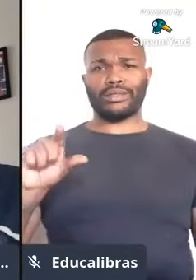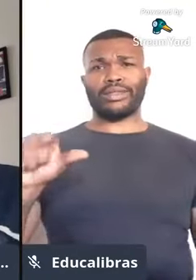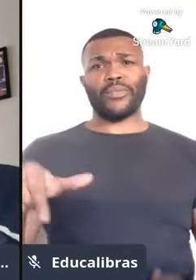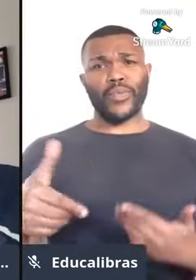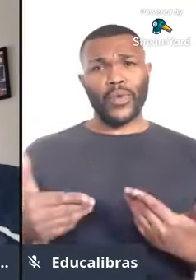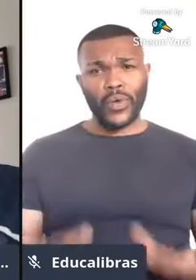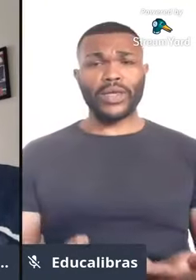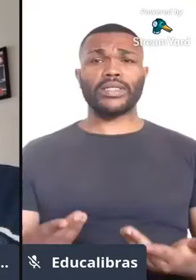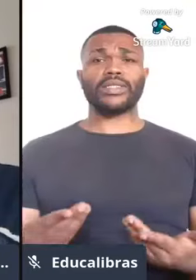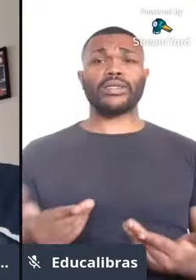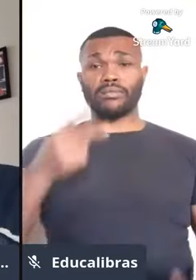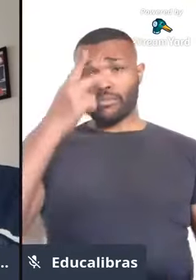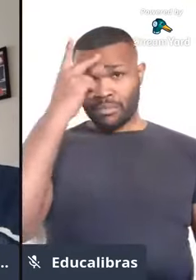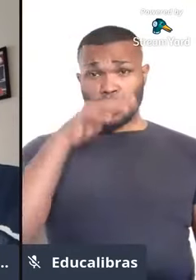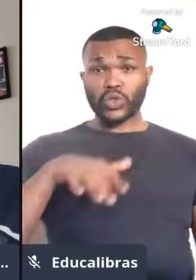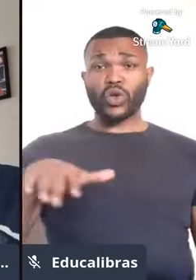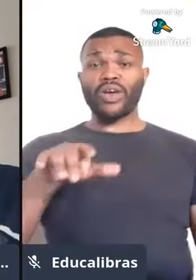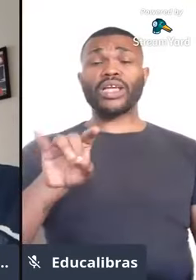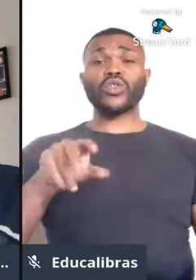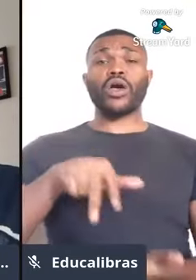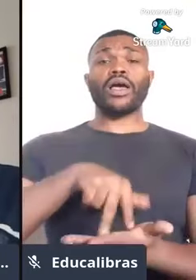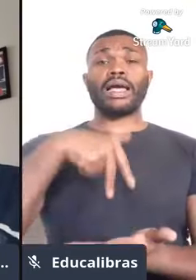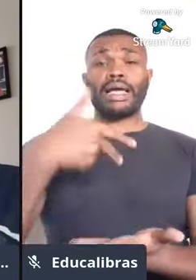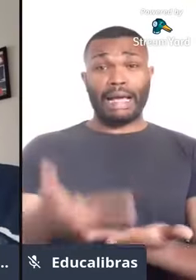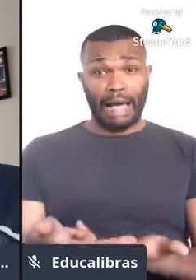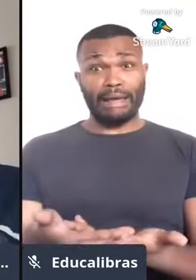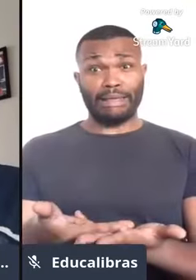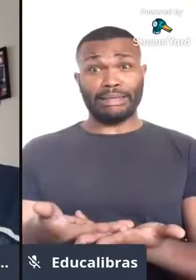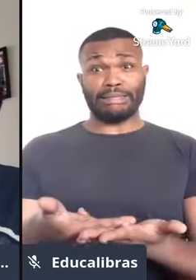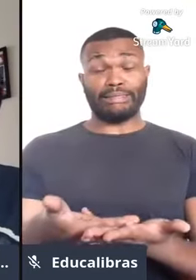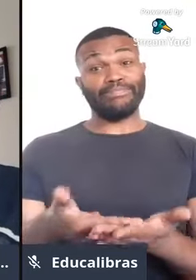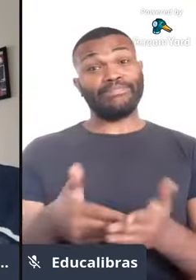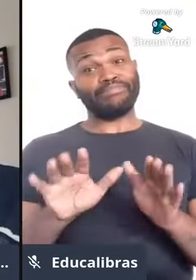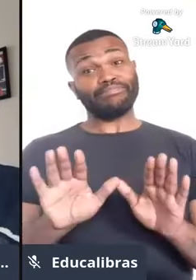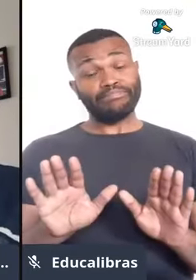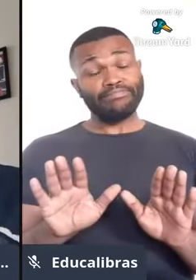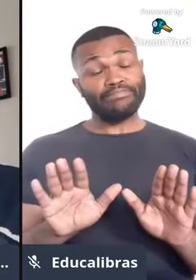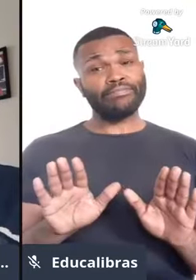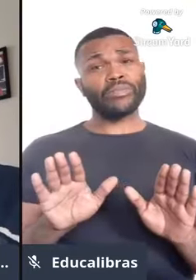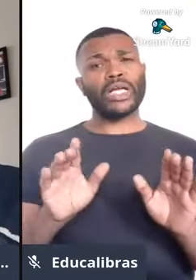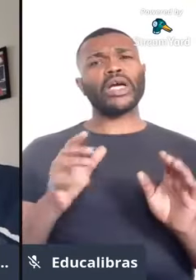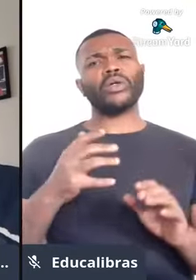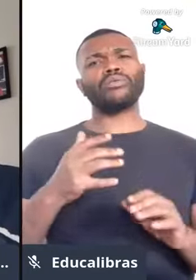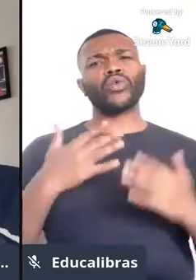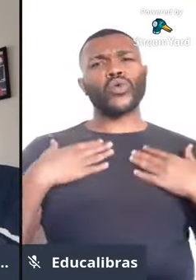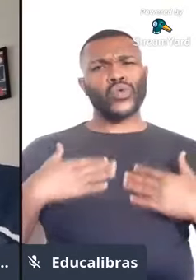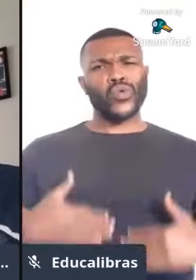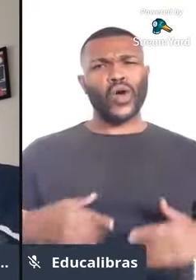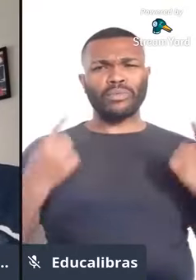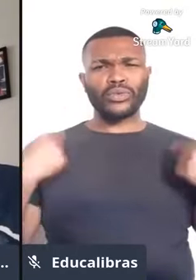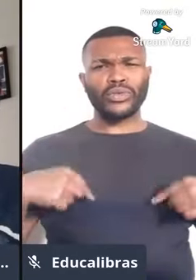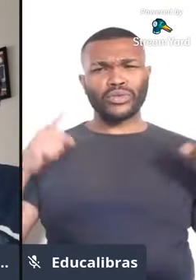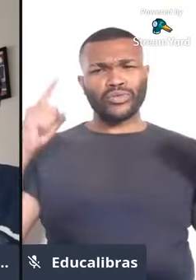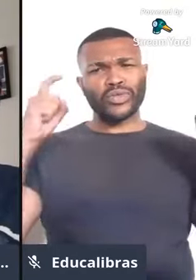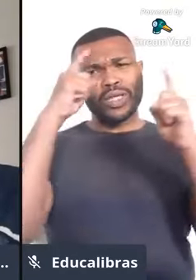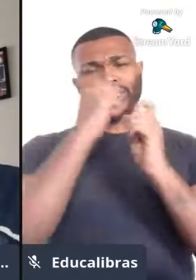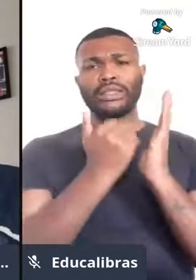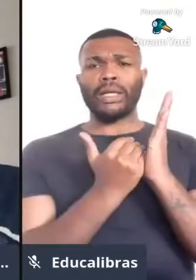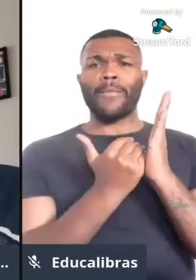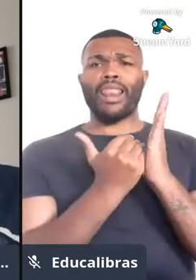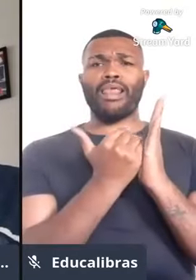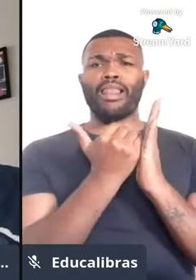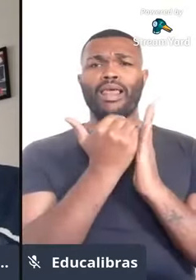algumas pessoas dizem que é só queda, né? E aí, algumas dificuldades físicas ficaram mais acentuadas. E aí, assim, quando eu